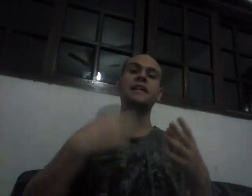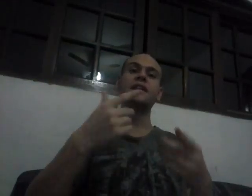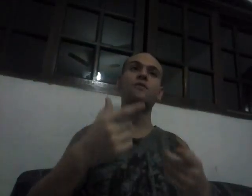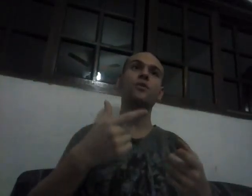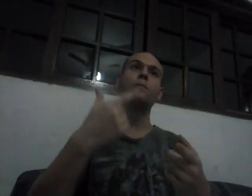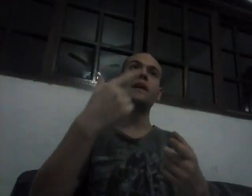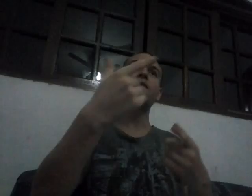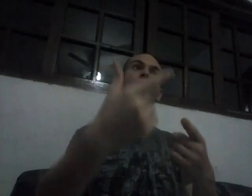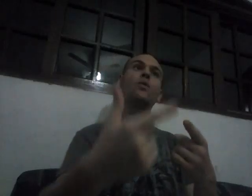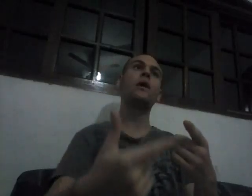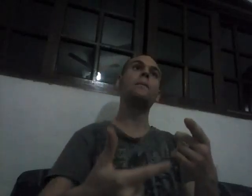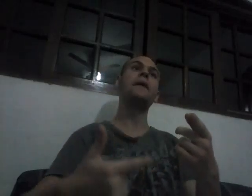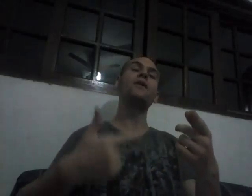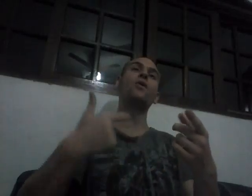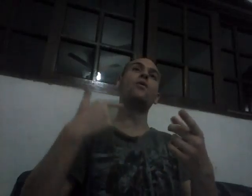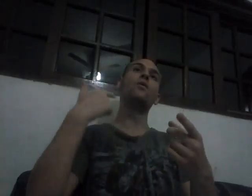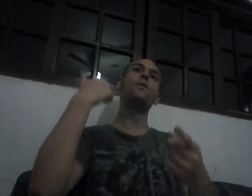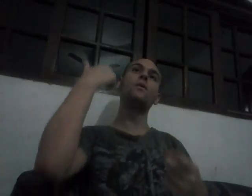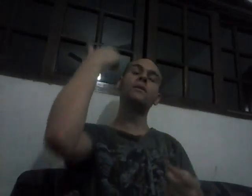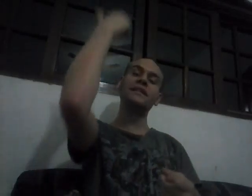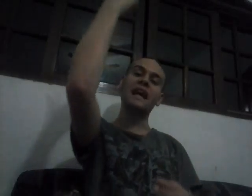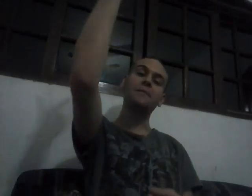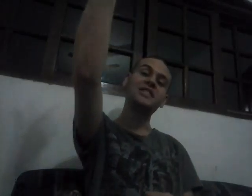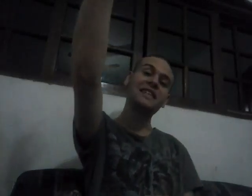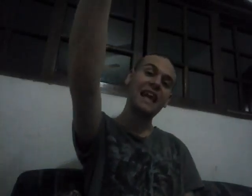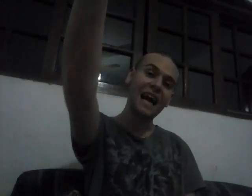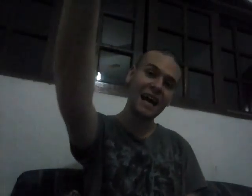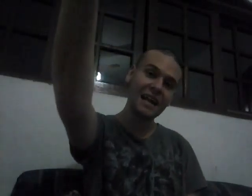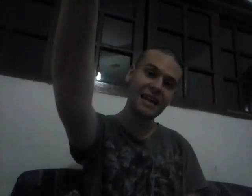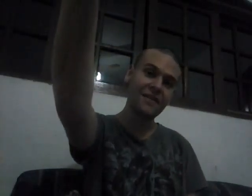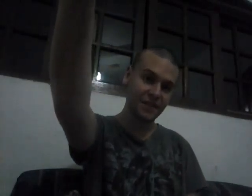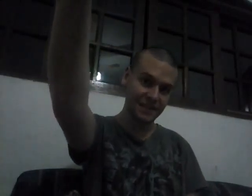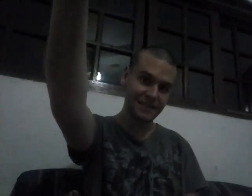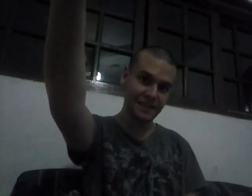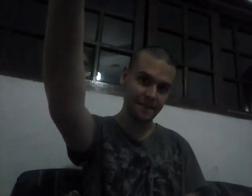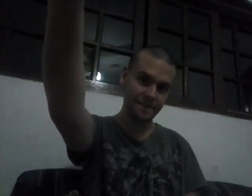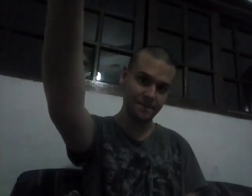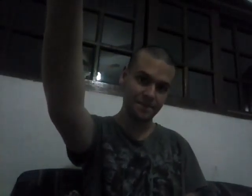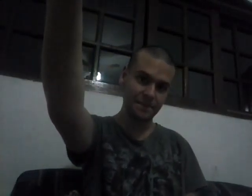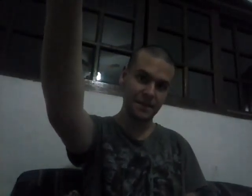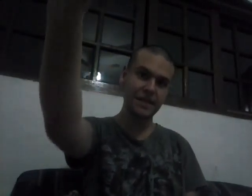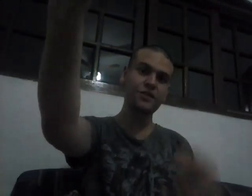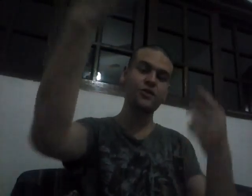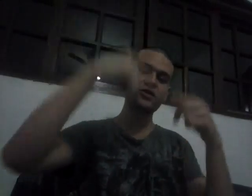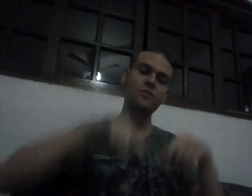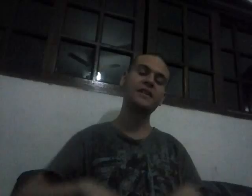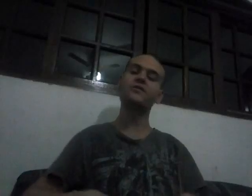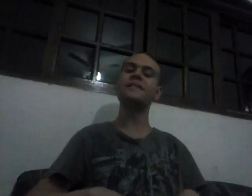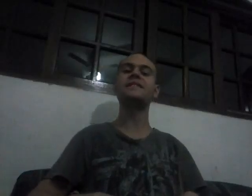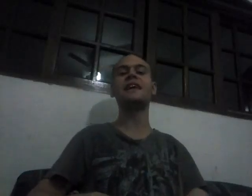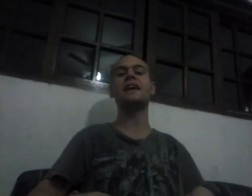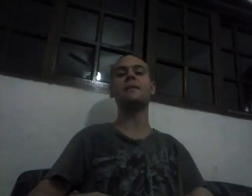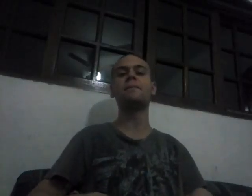Então, Dom Pedro pegou um intérprete lá na França e trouxe para Brasil para ensinar ela.